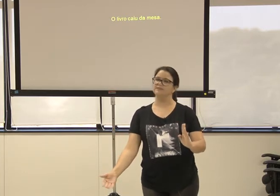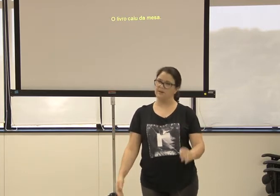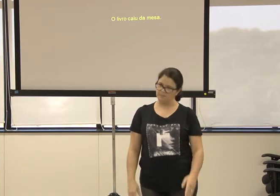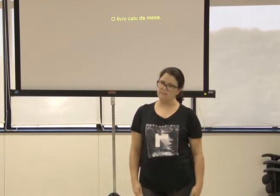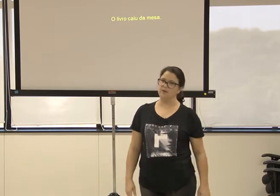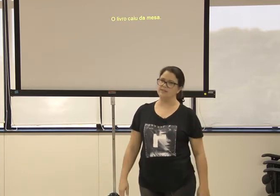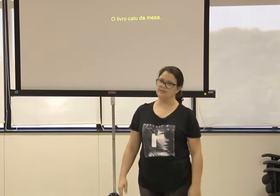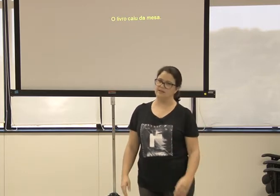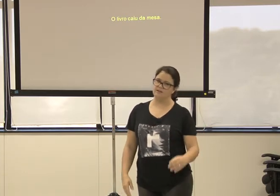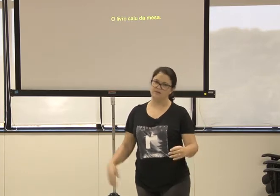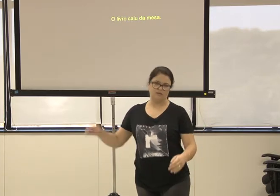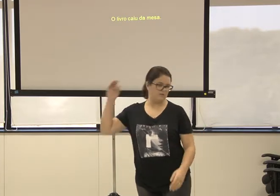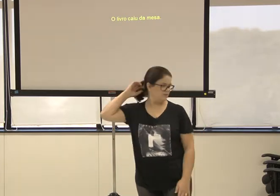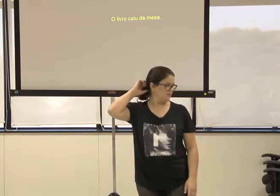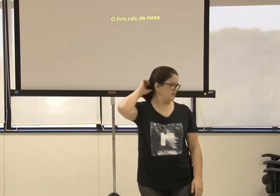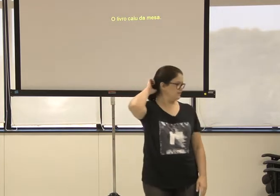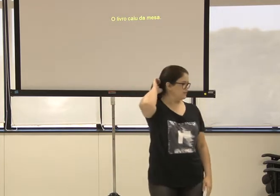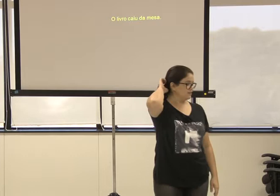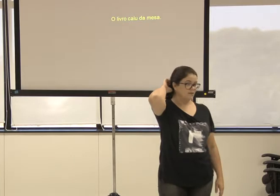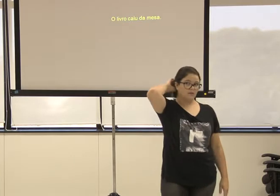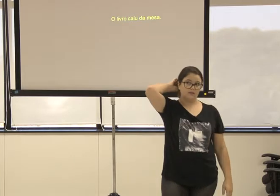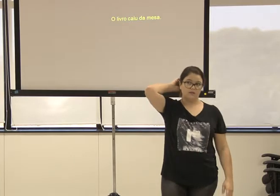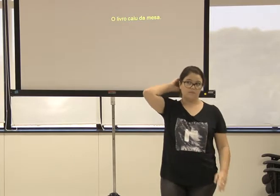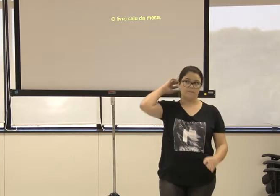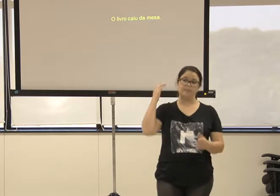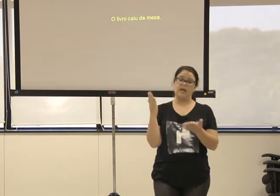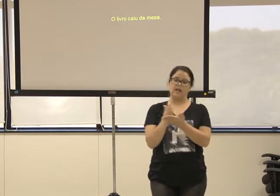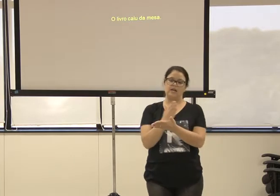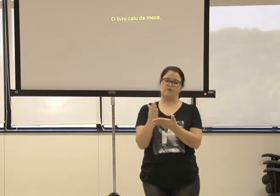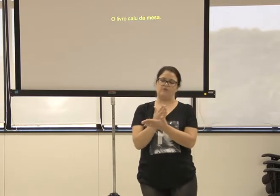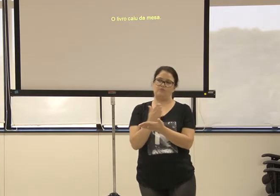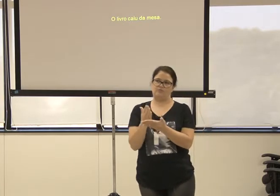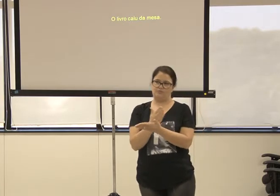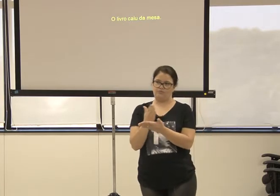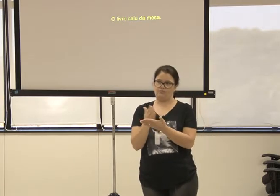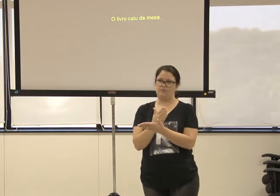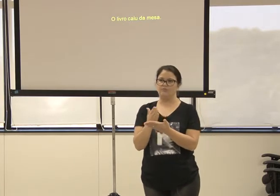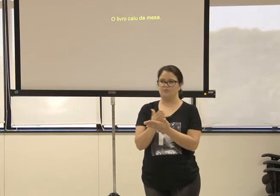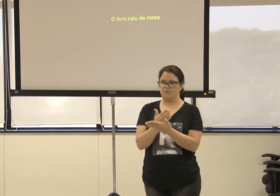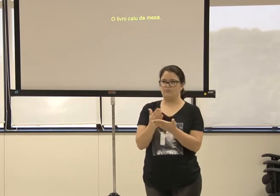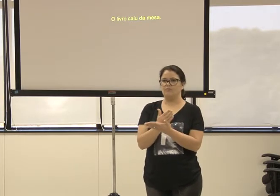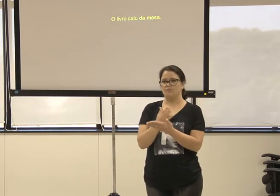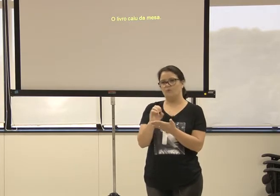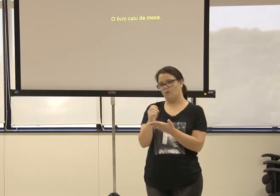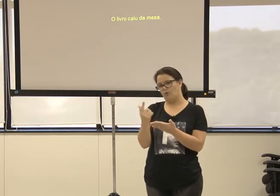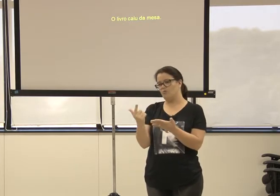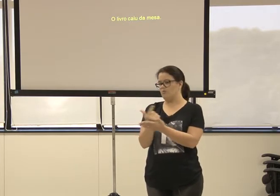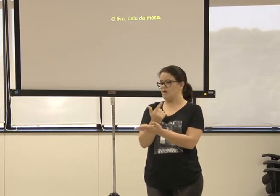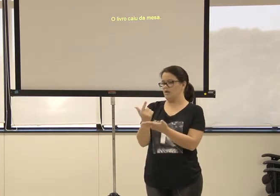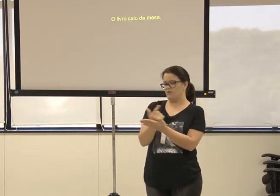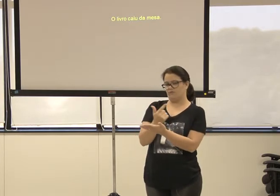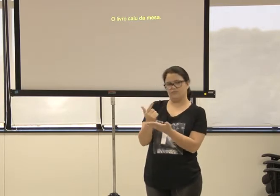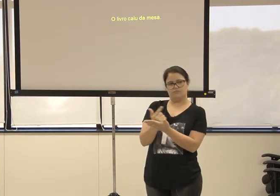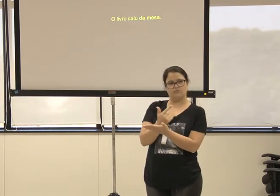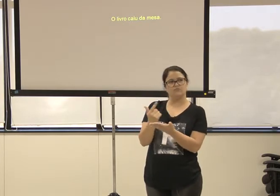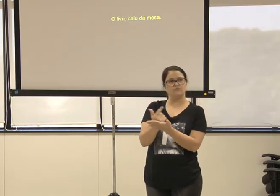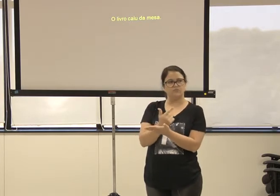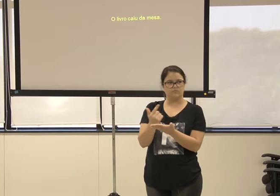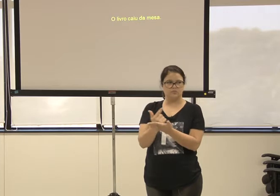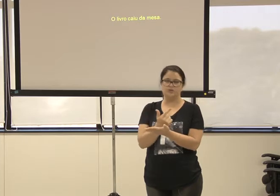Também pode ser. Como é que é livro? Livro. ou livro. Tanto